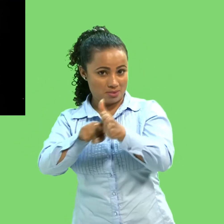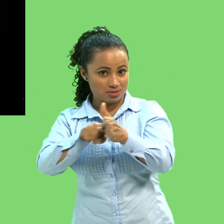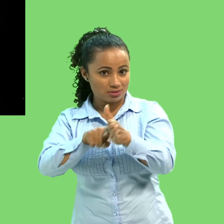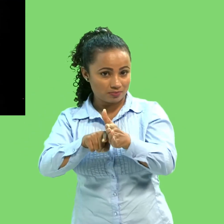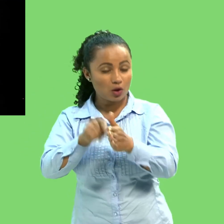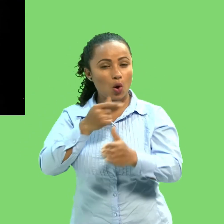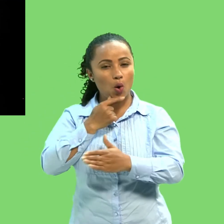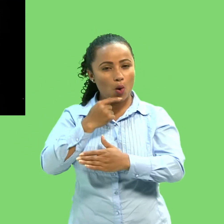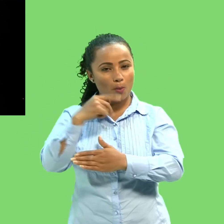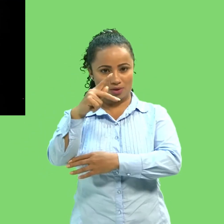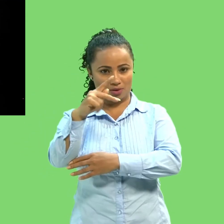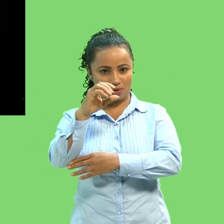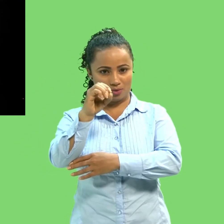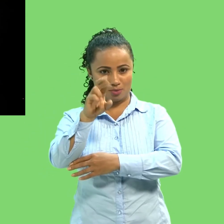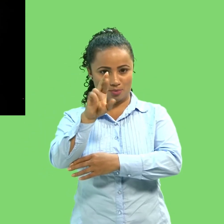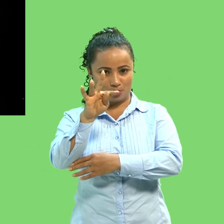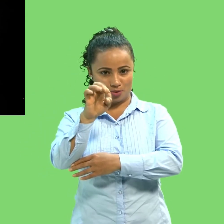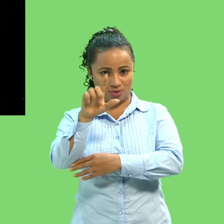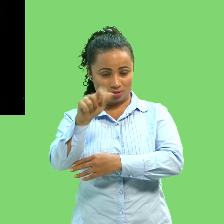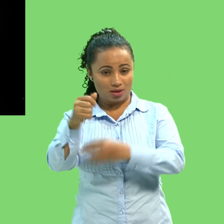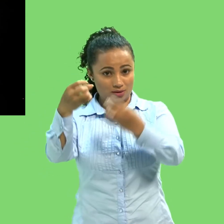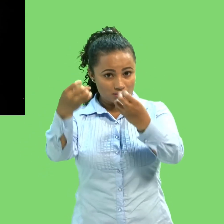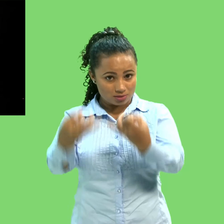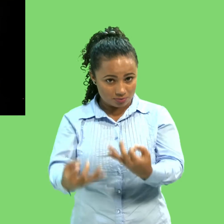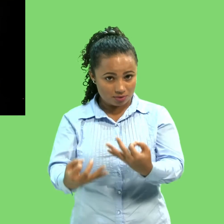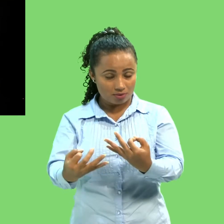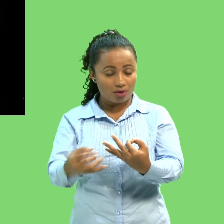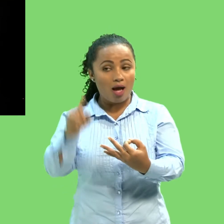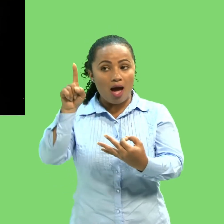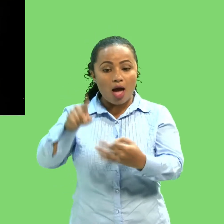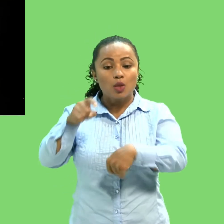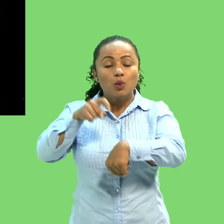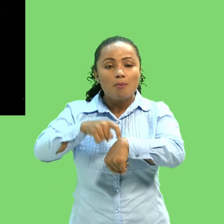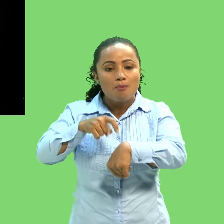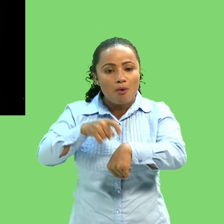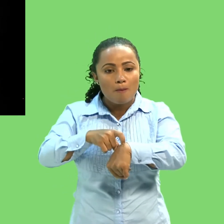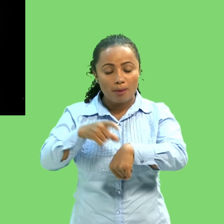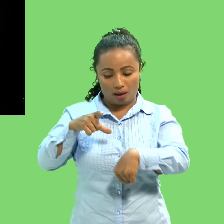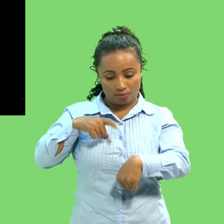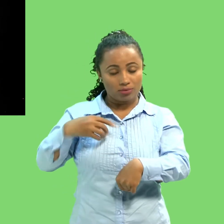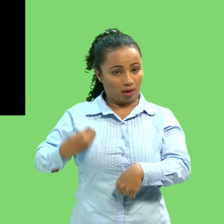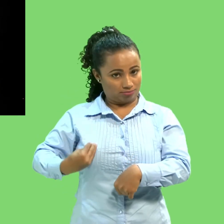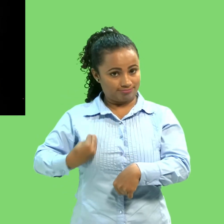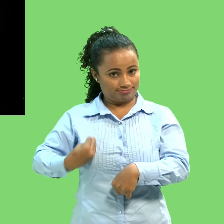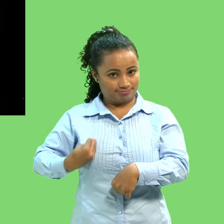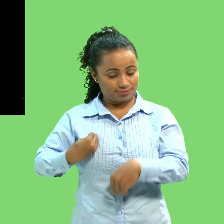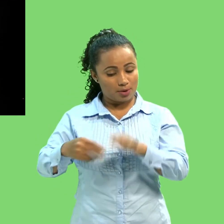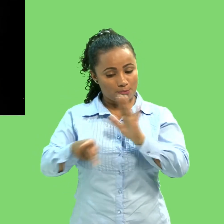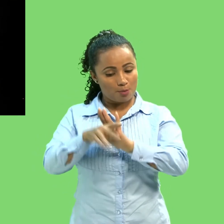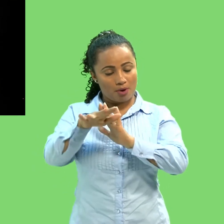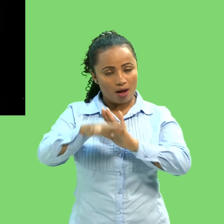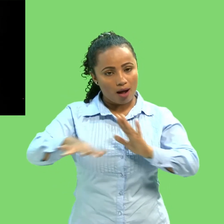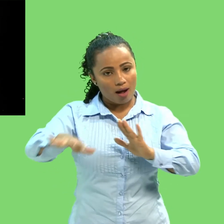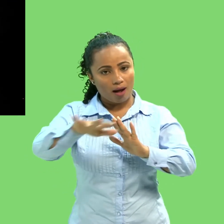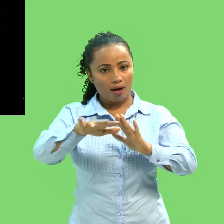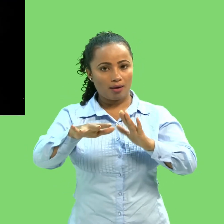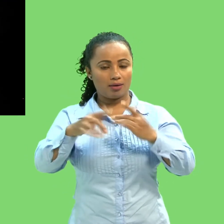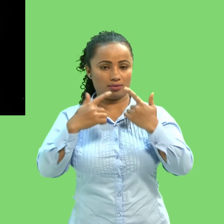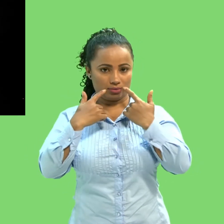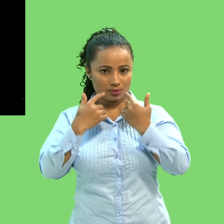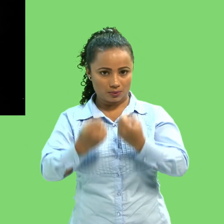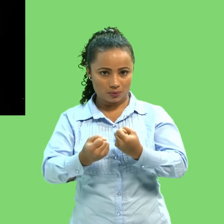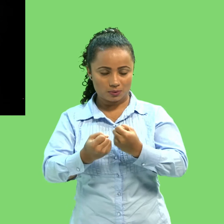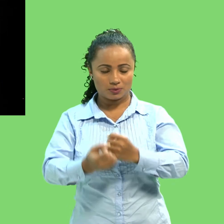desenvolvimento em outras áreas de pesquisa. Então, assim, o que Portela diz para a gente, como esfera de coabitação,